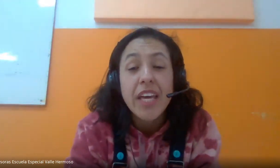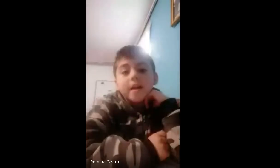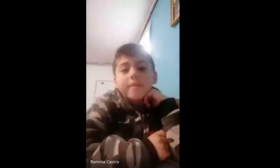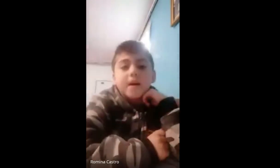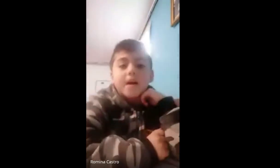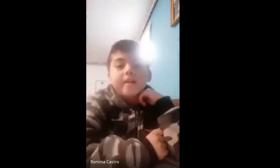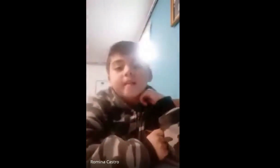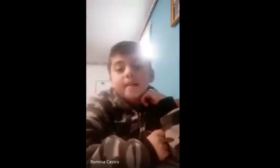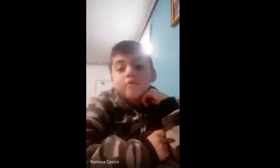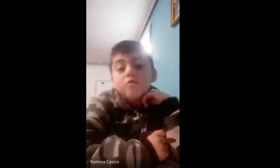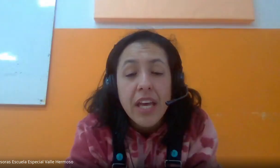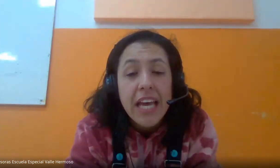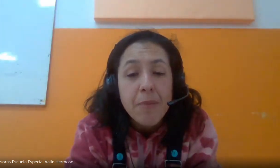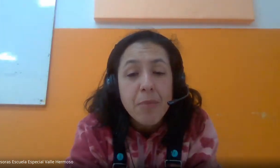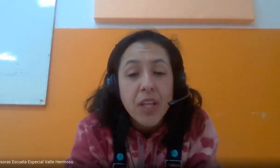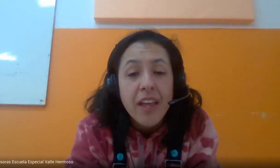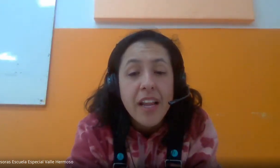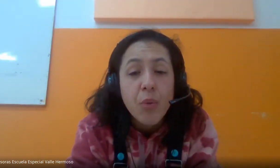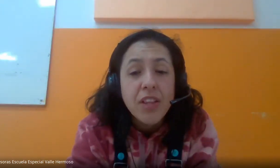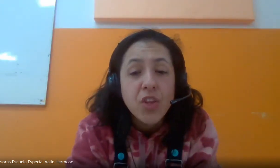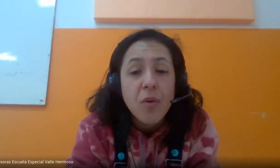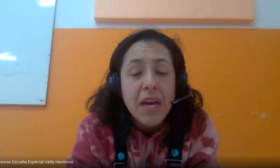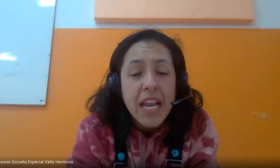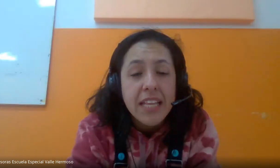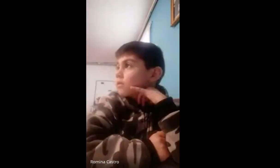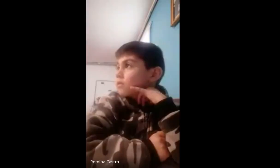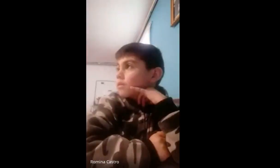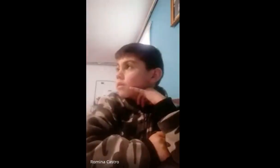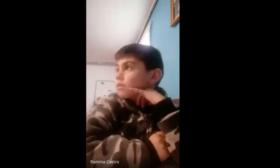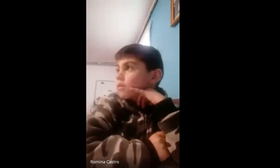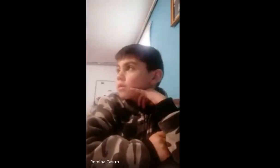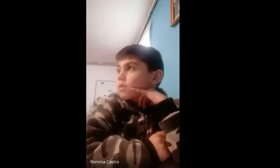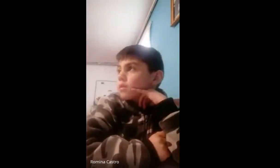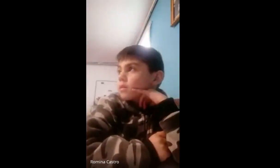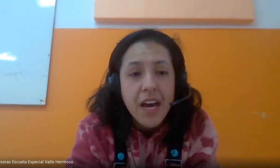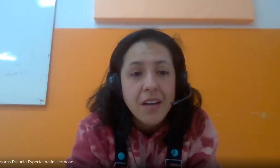los que quieran su dibujo que esté en la portada del cuento, me la tienen que enviar ahora, ¿ya?